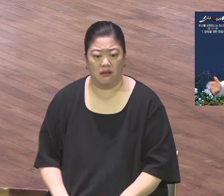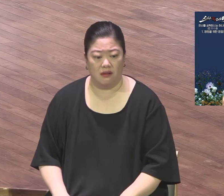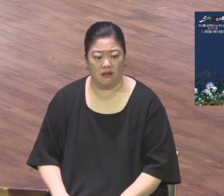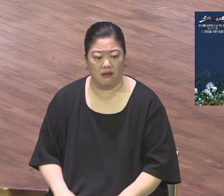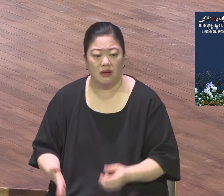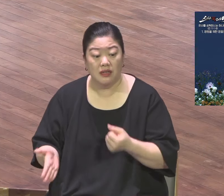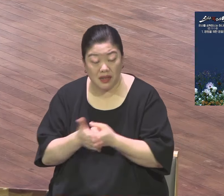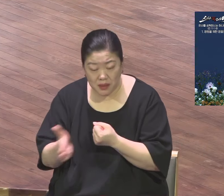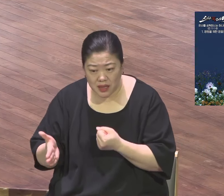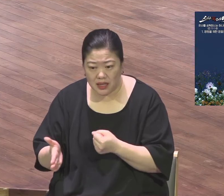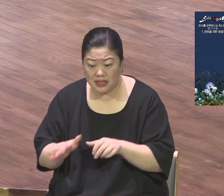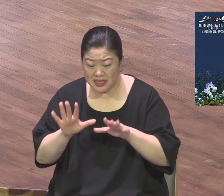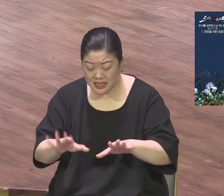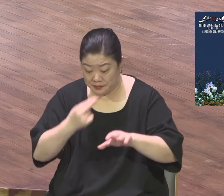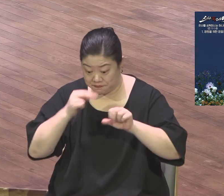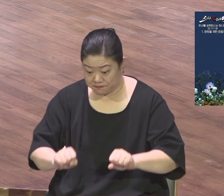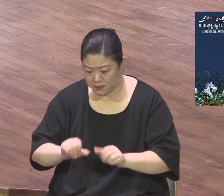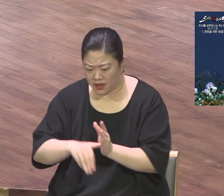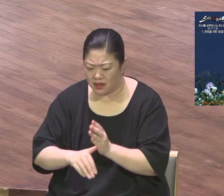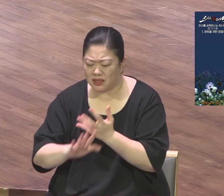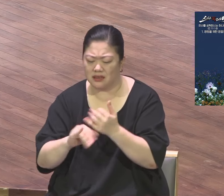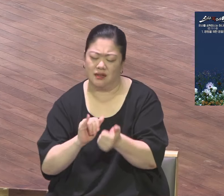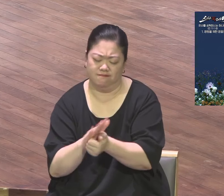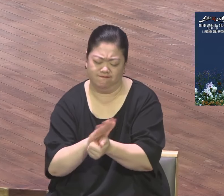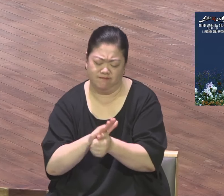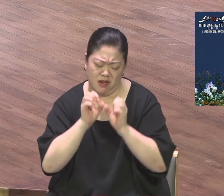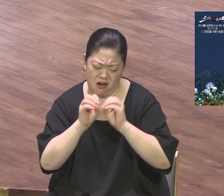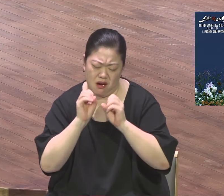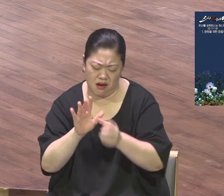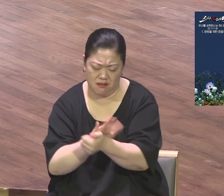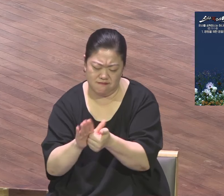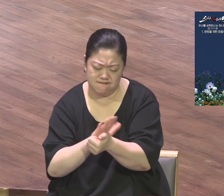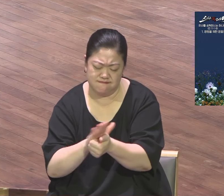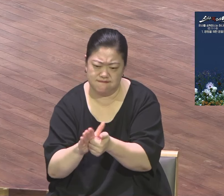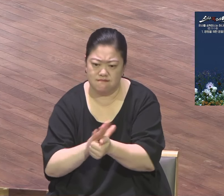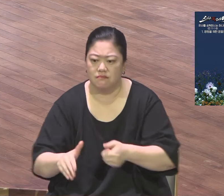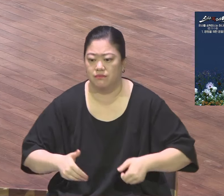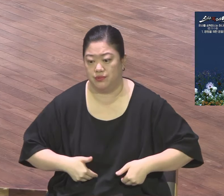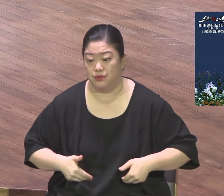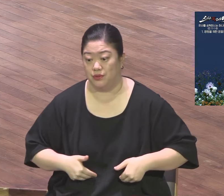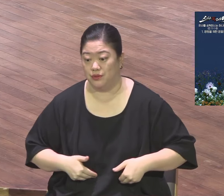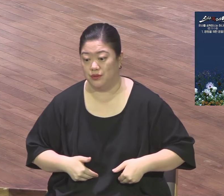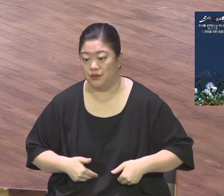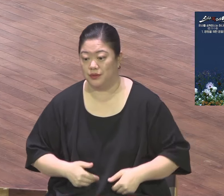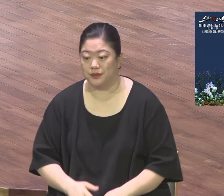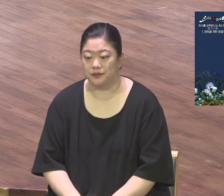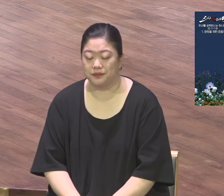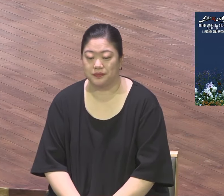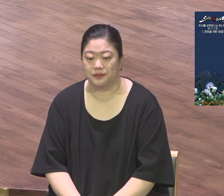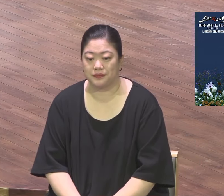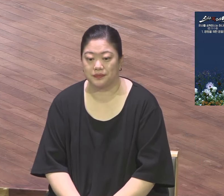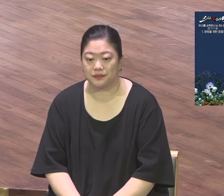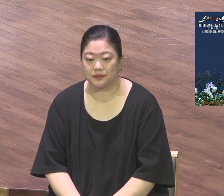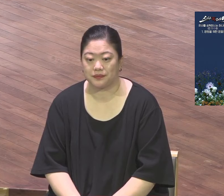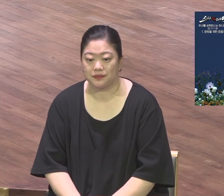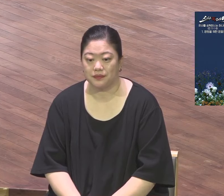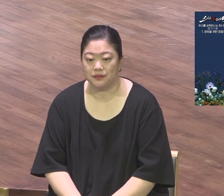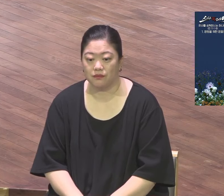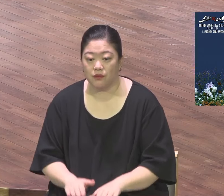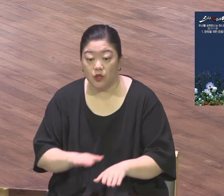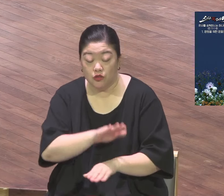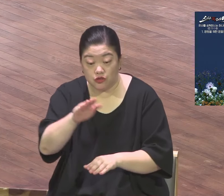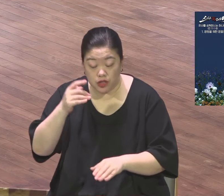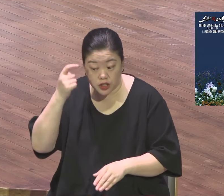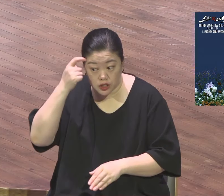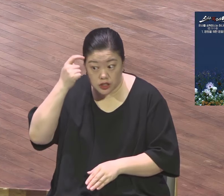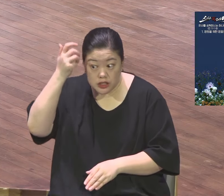자리로 나가라. 이 성령의 역사가 되어지면요, 우리에게 보는 눈이